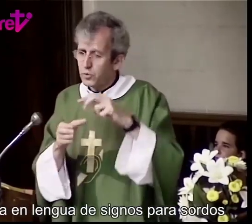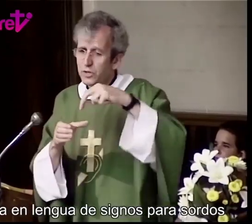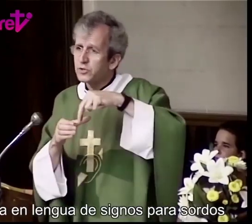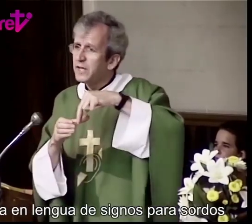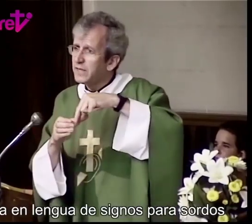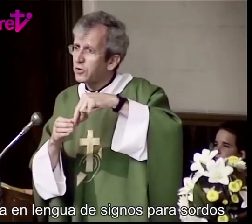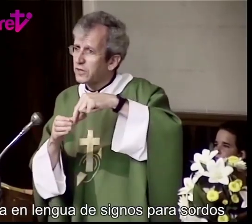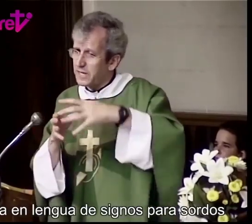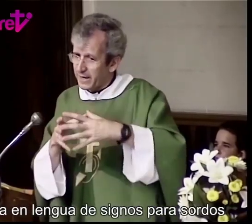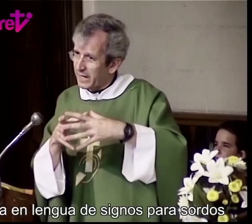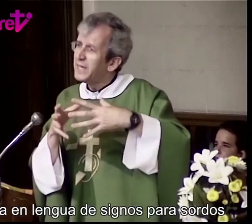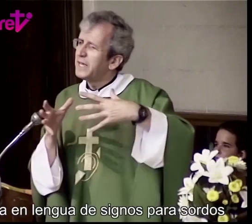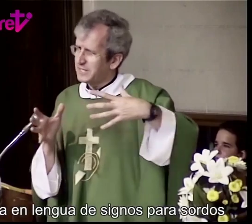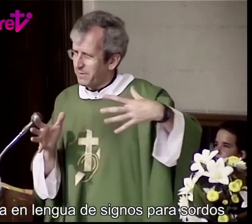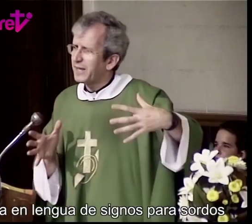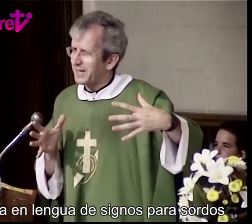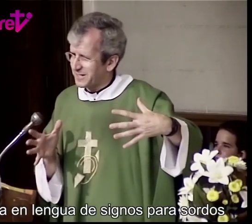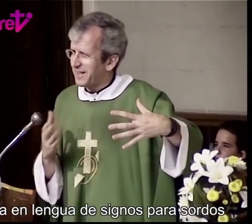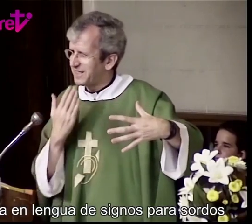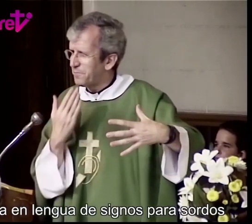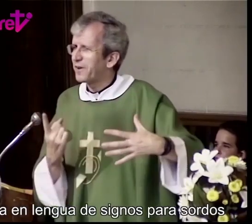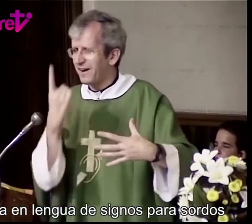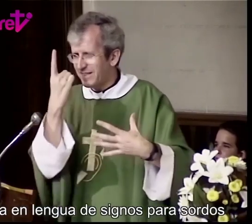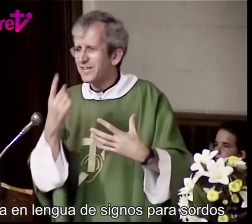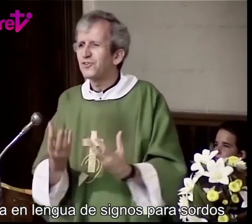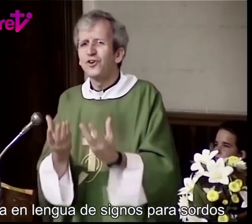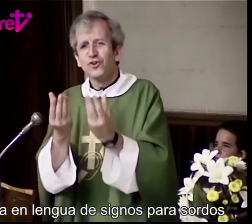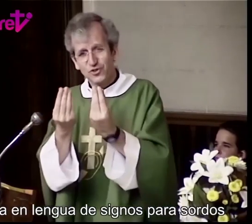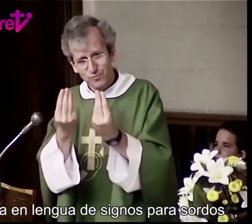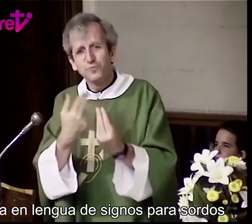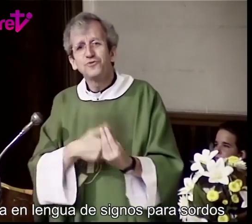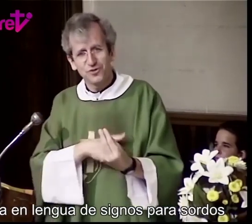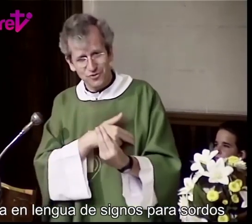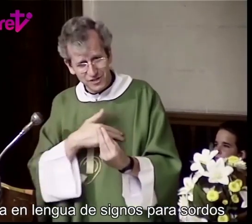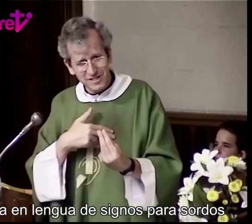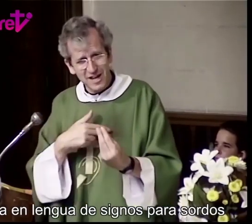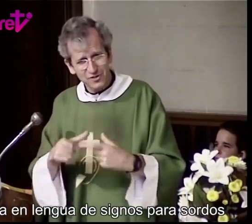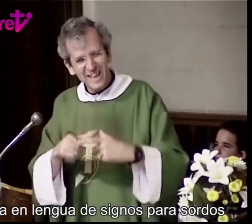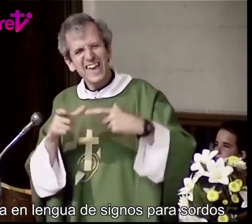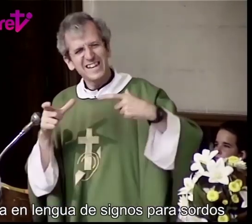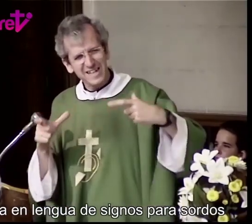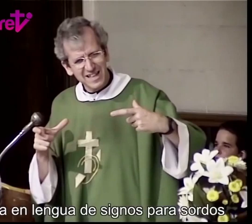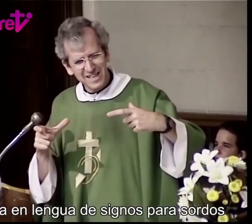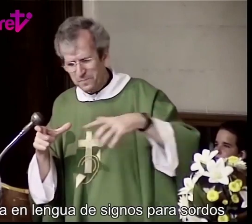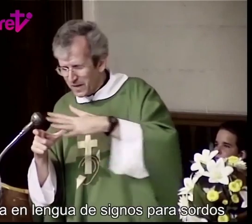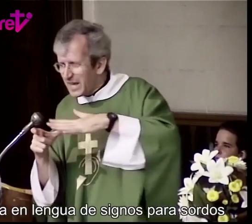unidos dentro de esa barca. Esa barca que es grande, porque gracias a Dios somos muchos los cristianos, es grande. Y hay